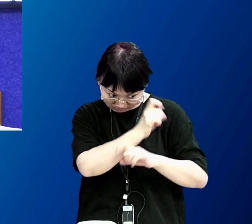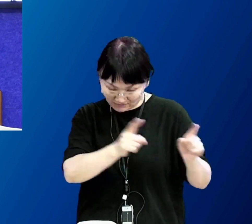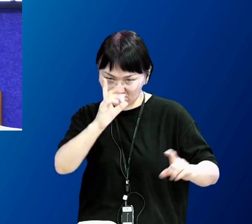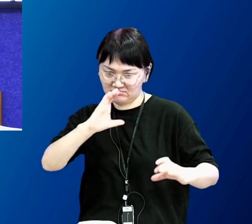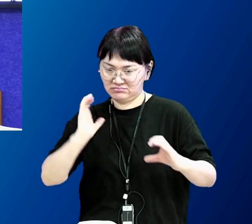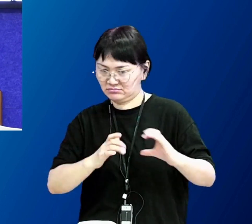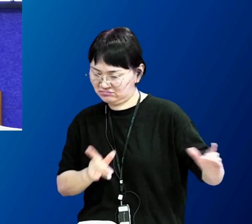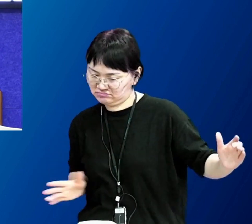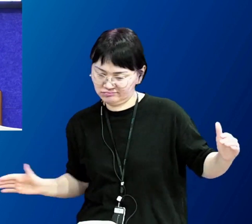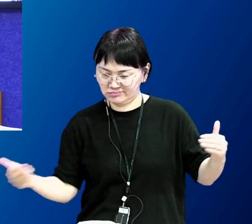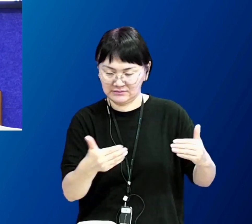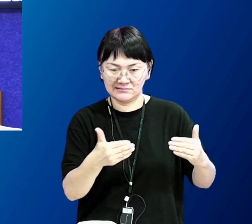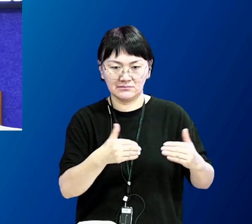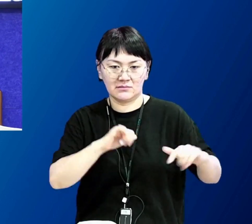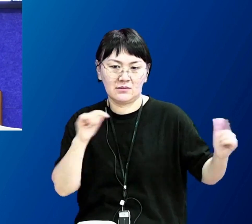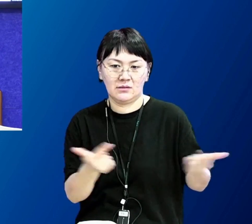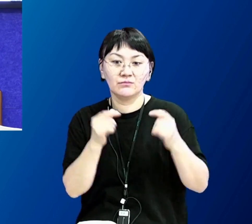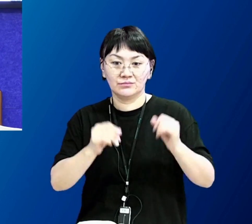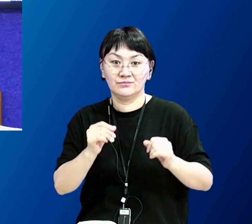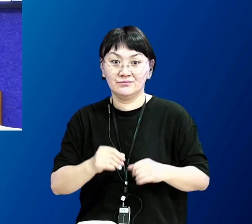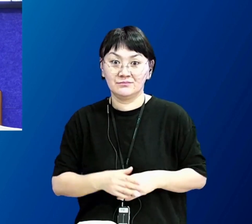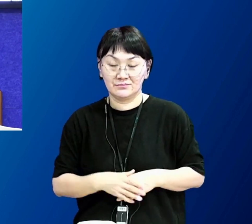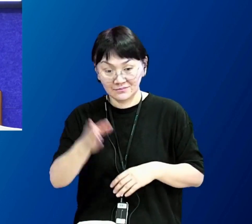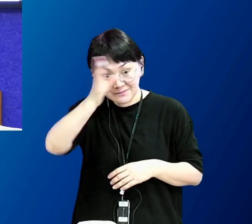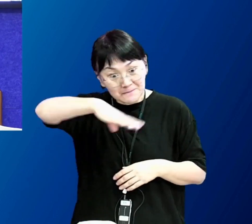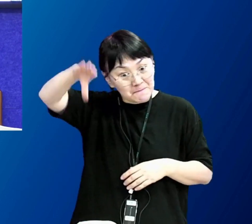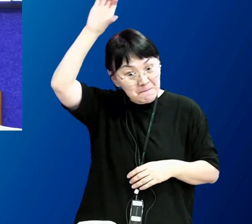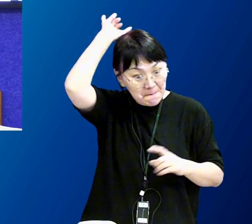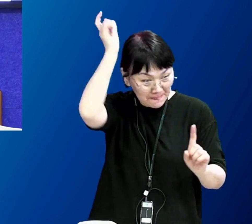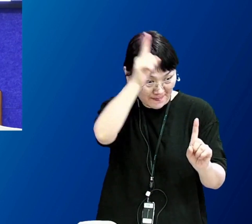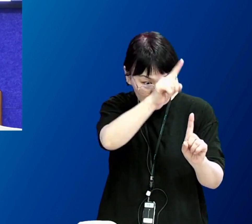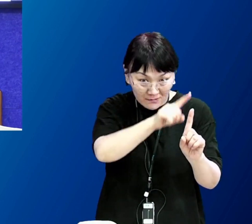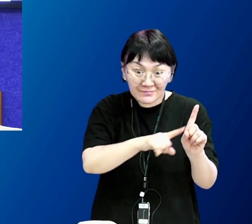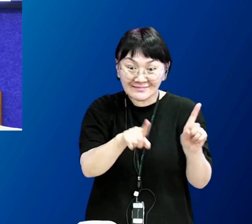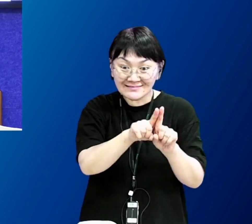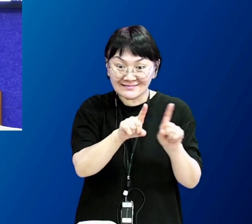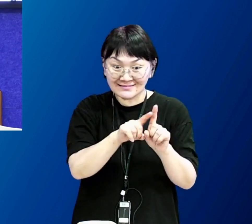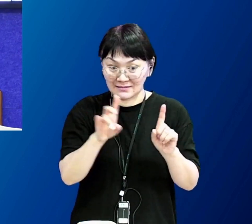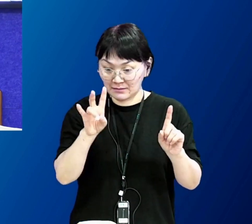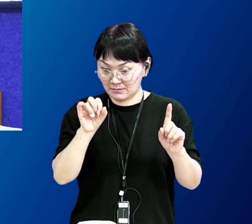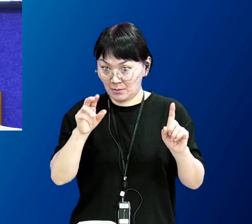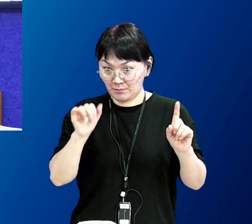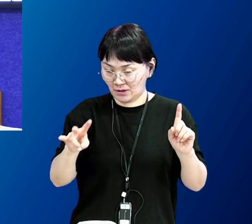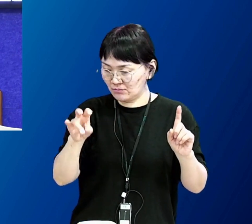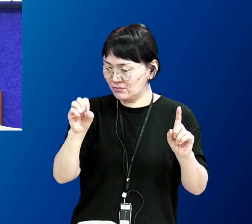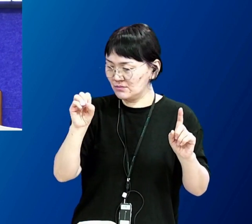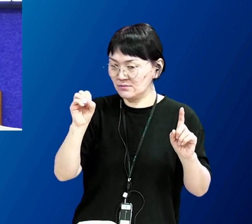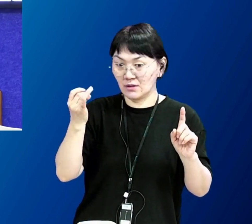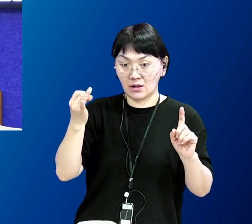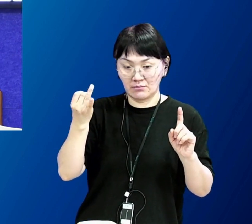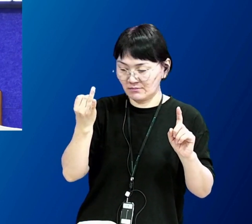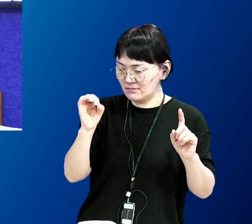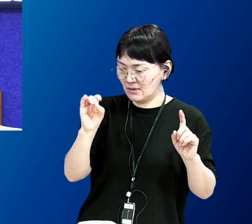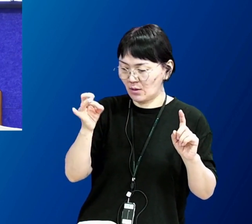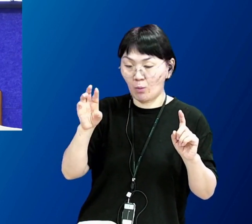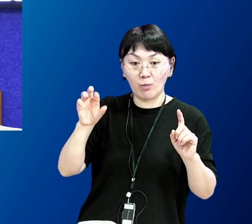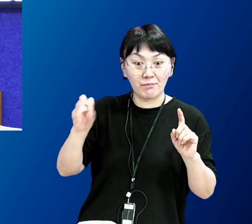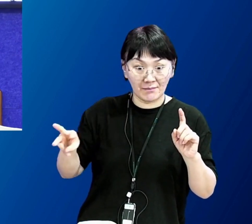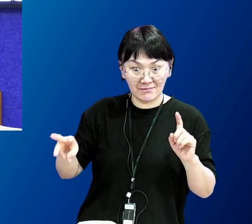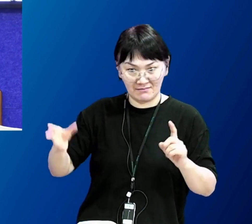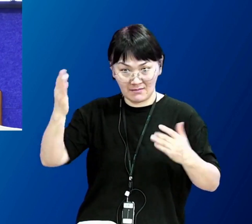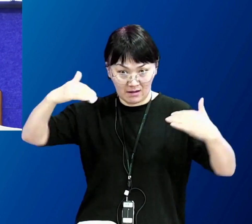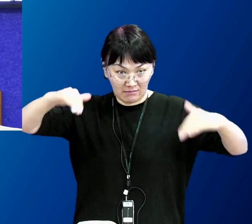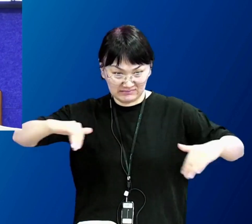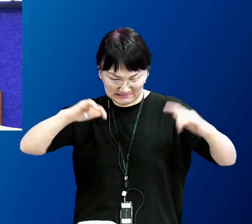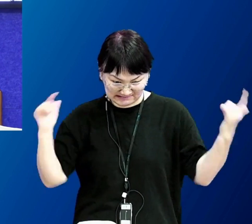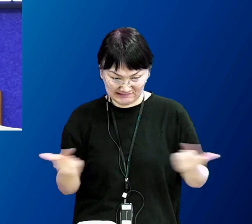Түүгээр дуусаагүй. 26 дээр Соломоны албан агч хэсэн Набатын хүү Еробам бас хааны эсрэг нудрагаа